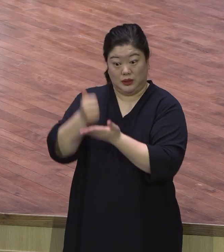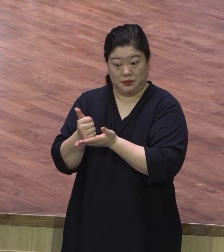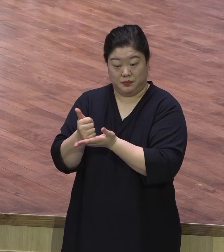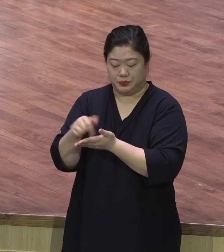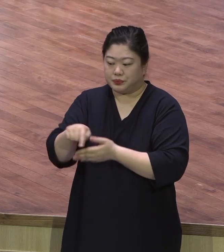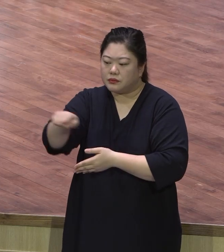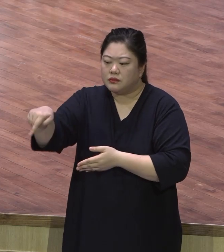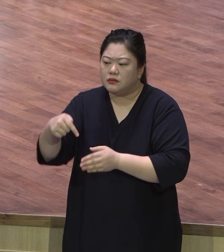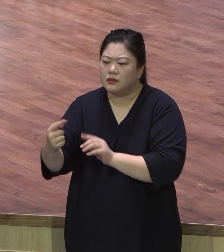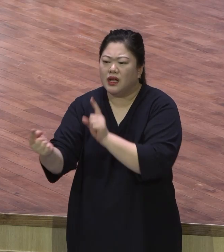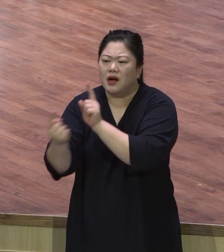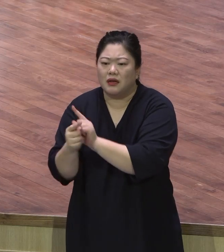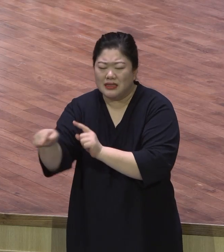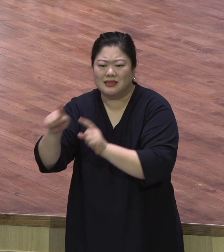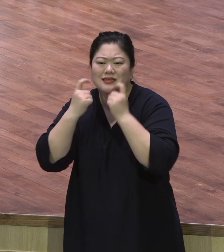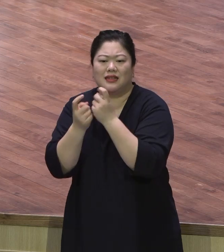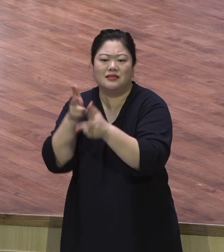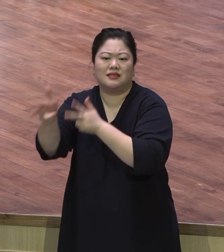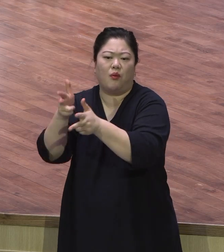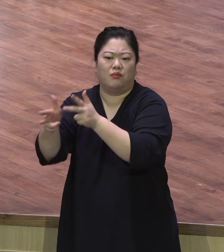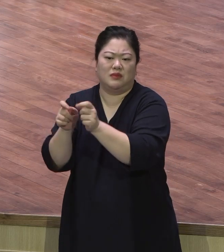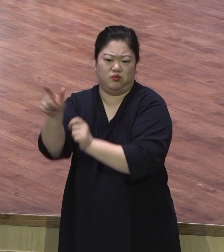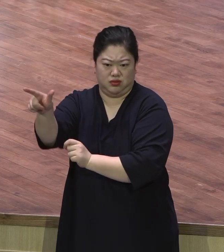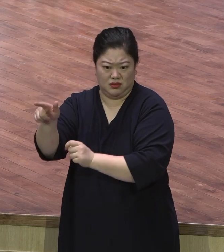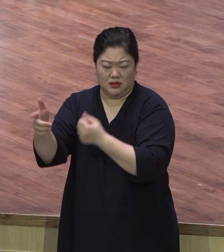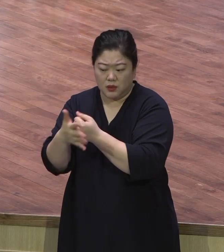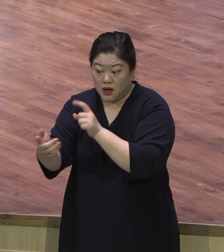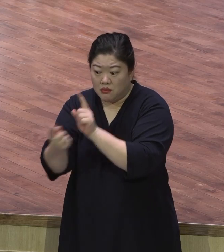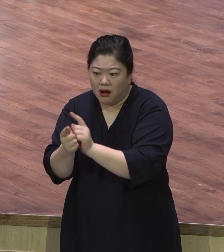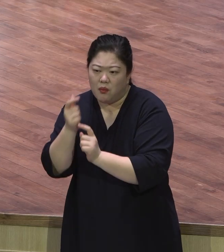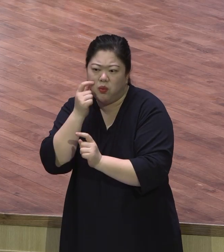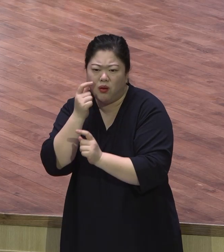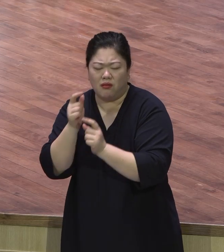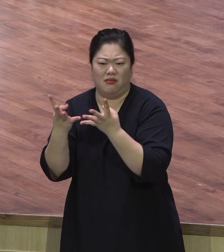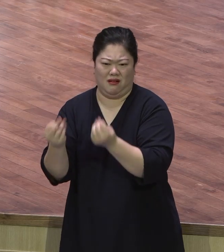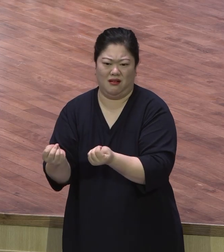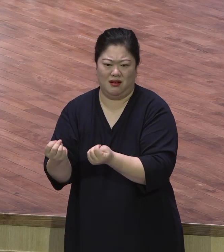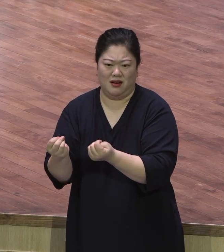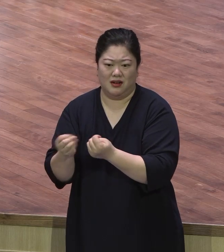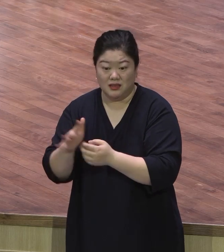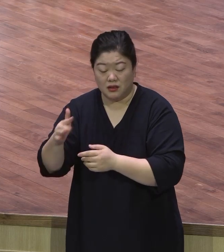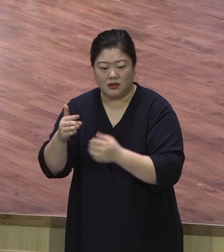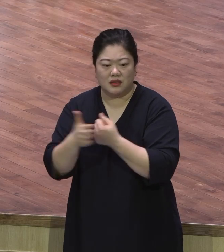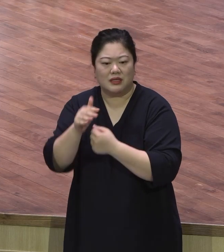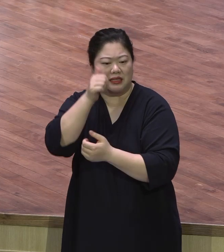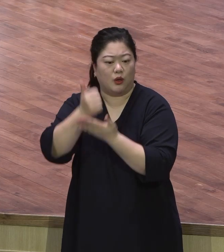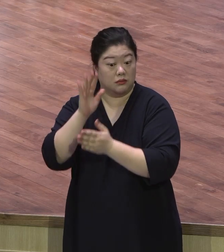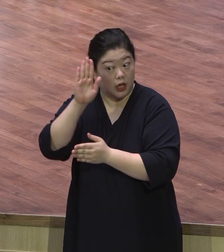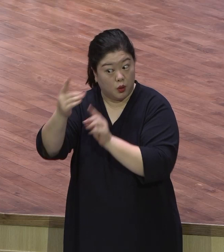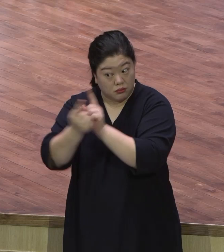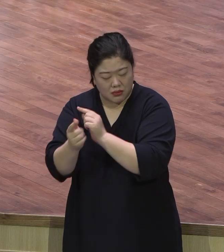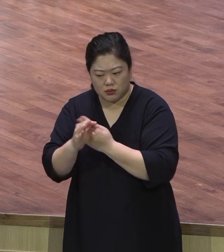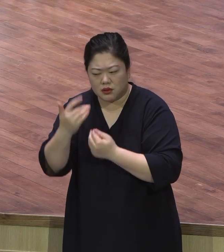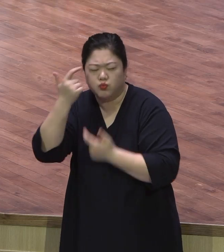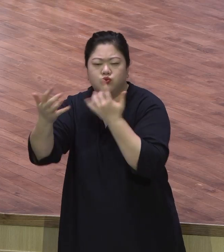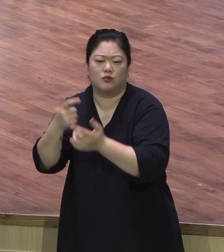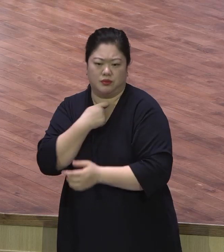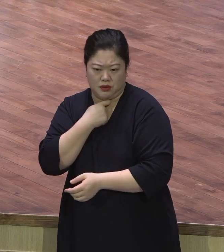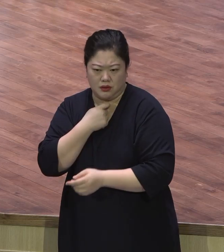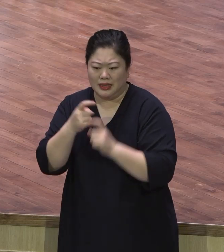한번 장로님들만 모셔다 놓고 좀 위로 좀 해야 되겠다. 어려운 바이러스. 코로나19로 인해서 얼마나 여러 가지